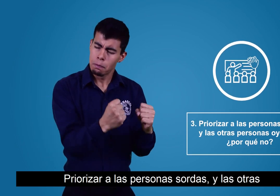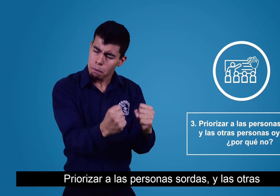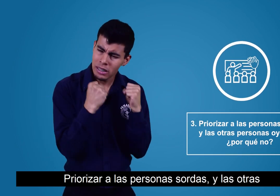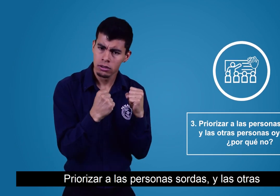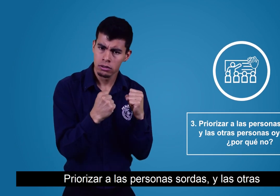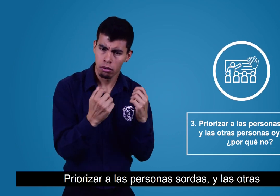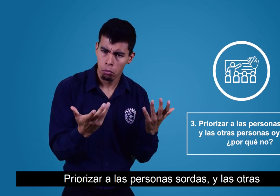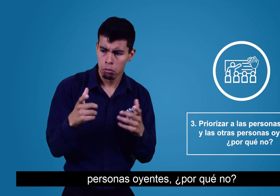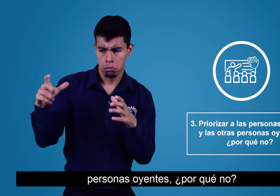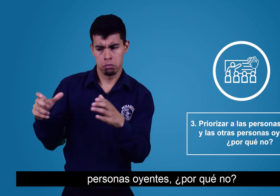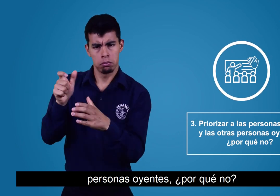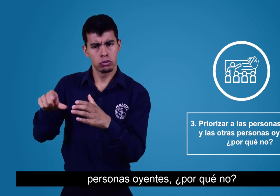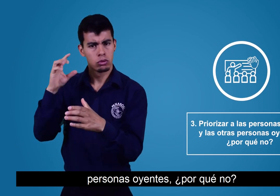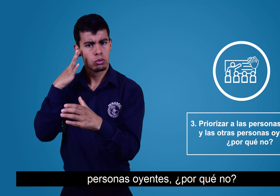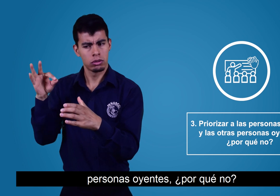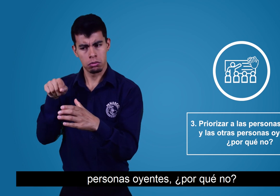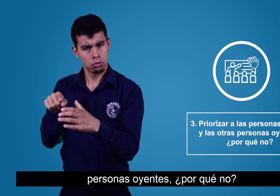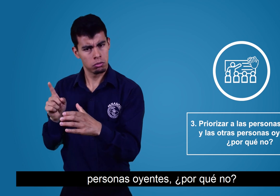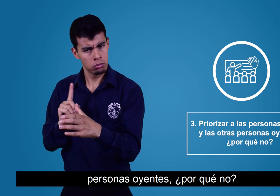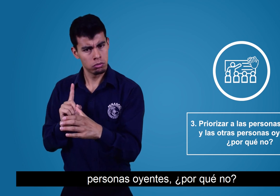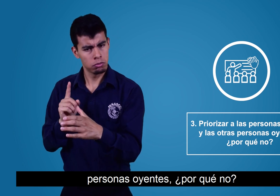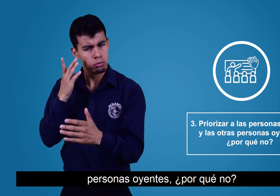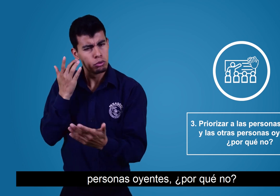y las otras personas oyentes, ¿por qué no?